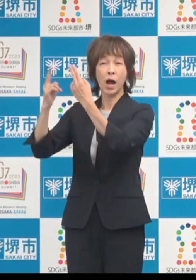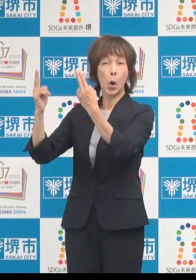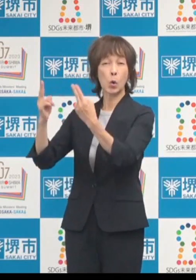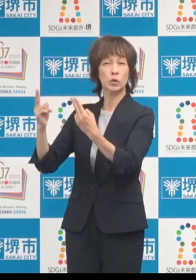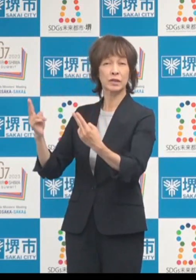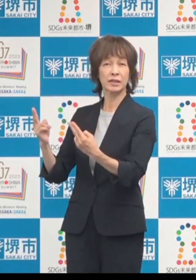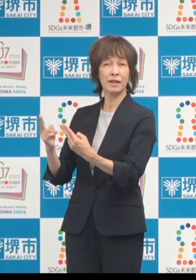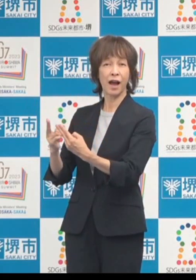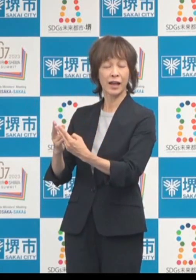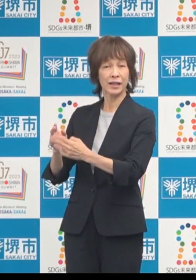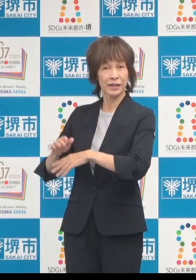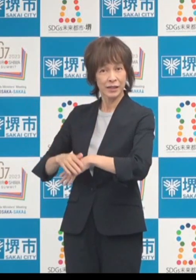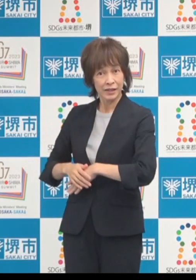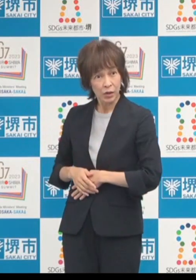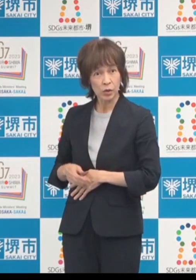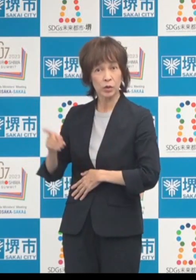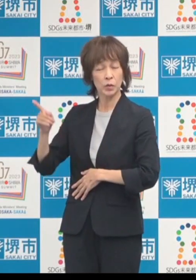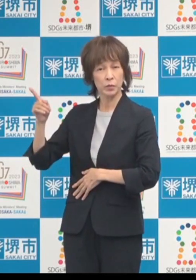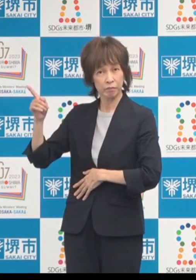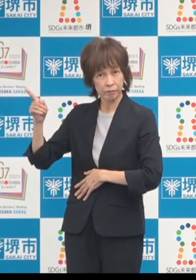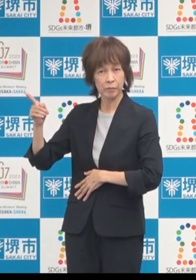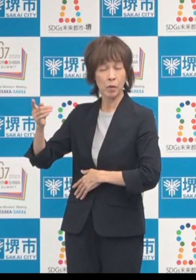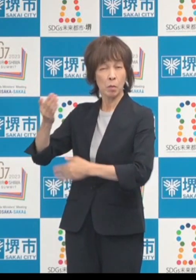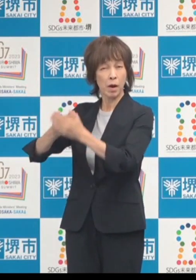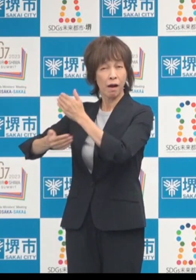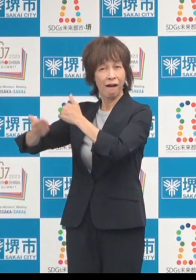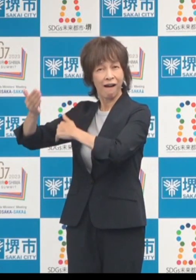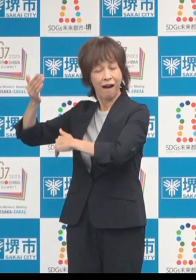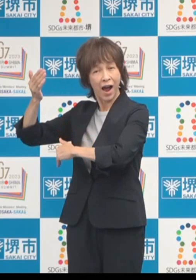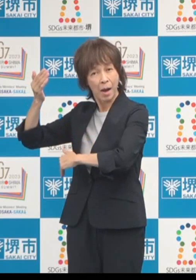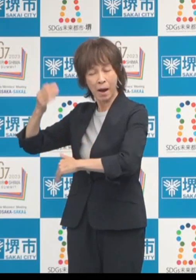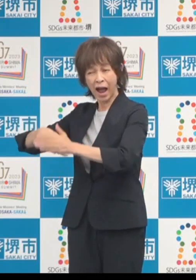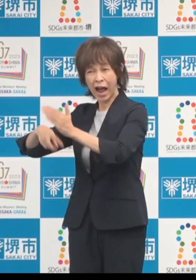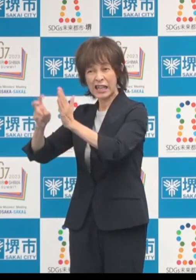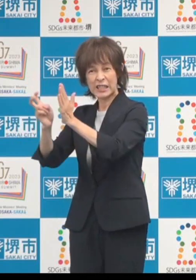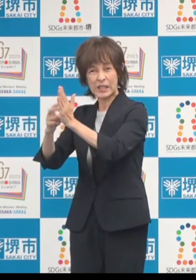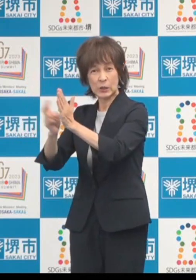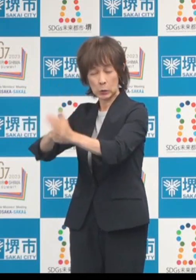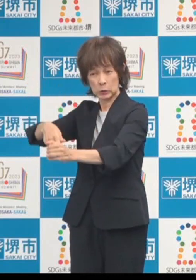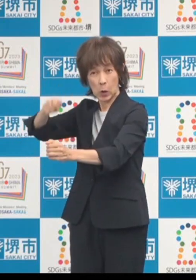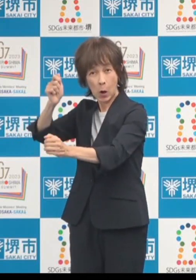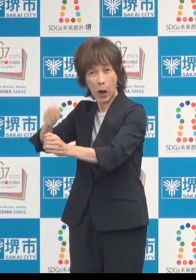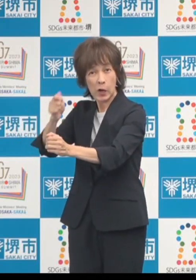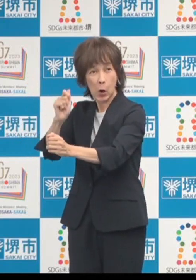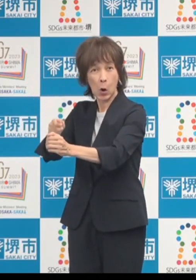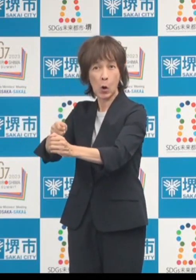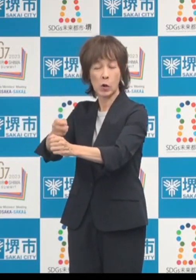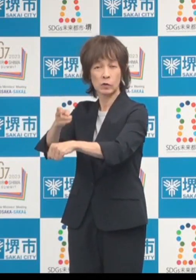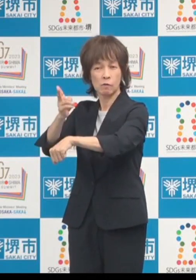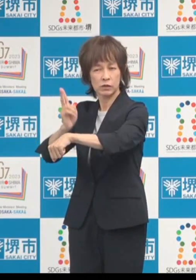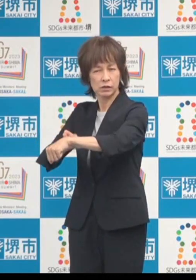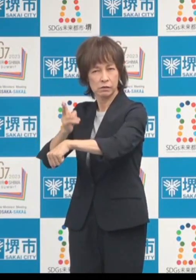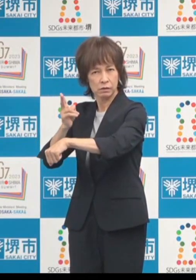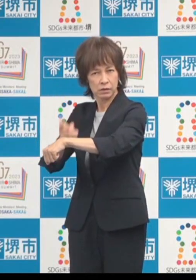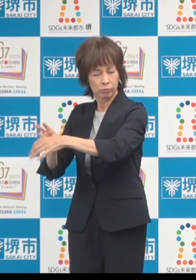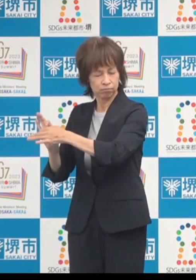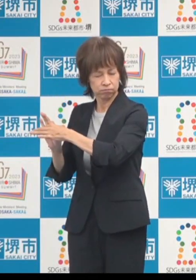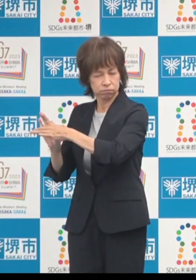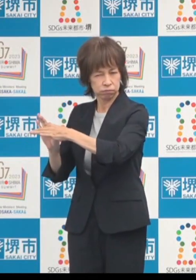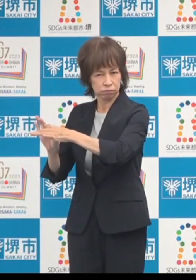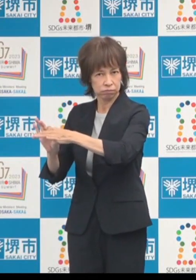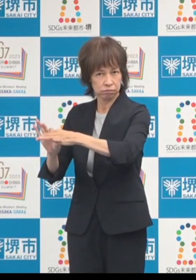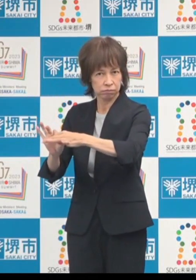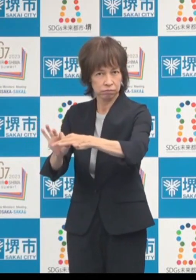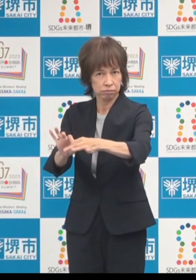墳を製造するときに培われた金属の加工技術が脈々と受け継がれて、